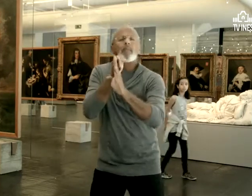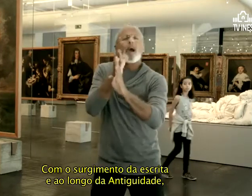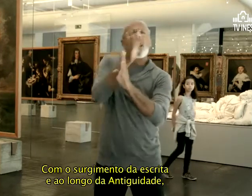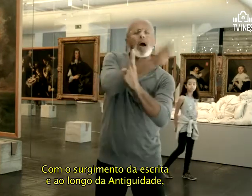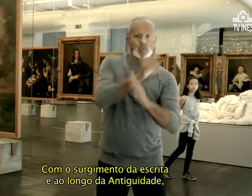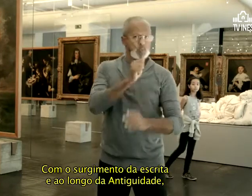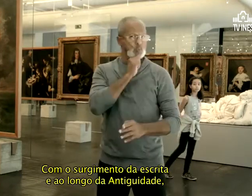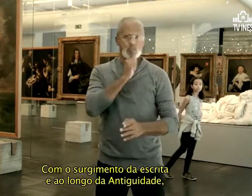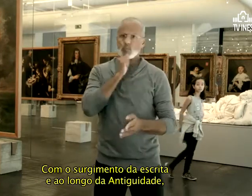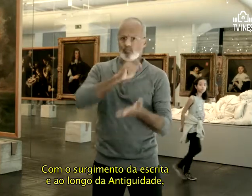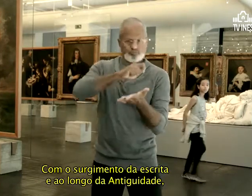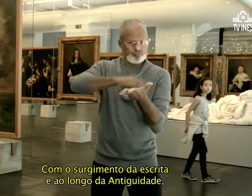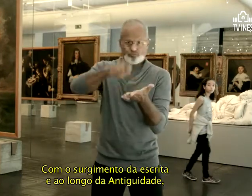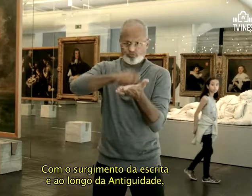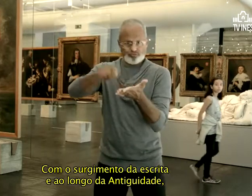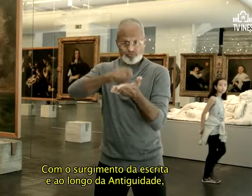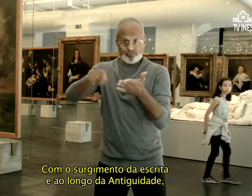Com o surgimento da escrita,